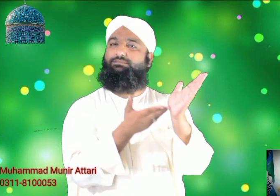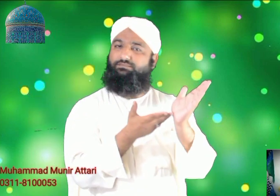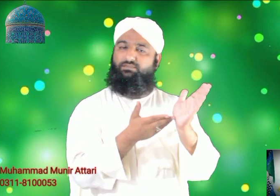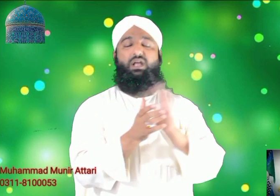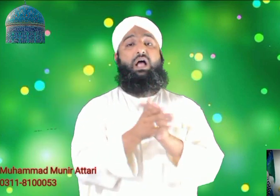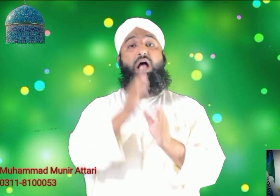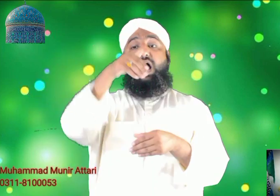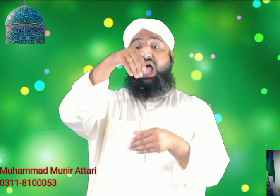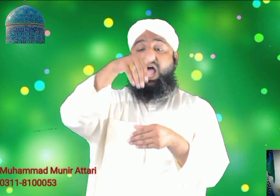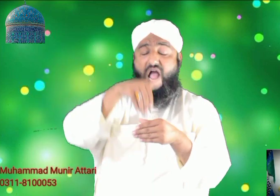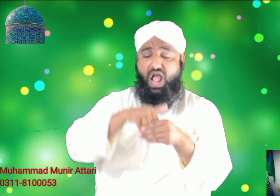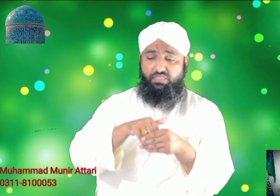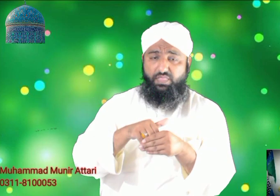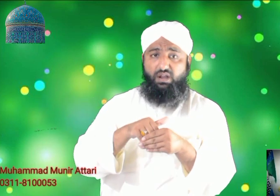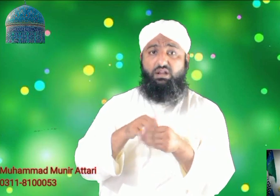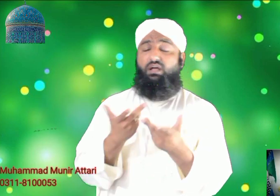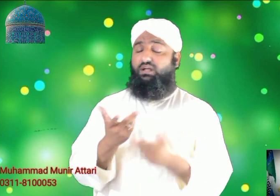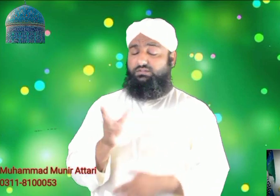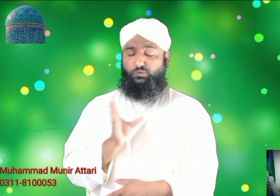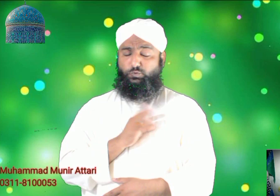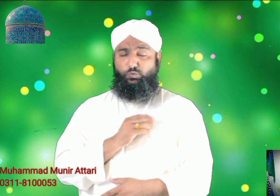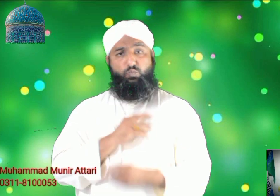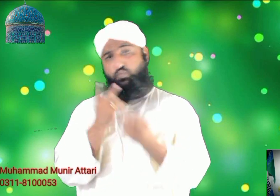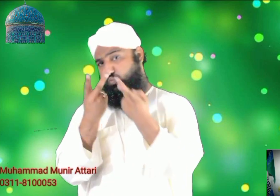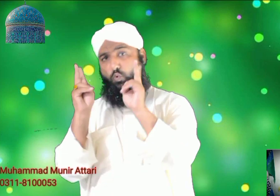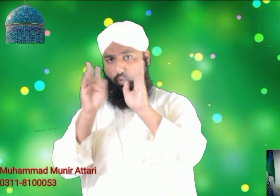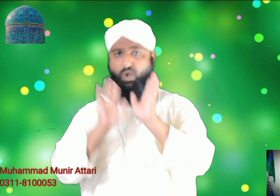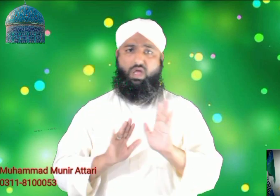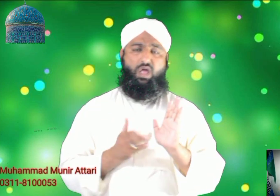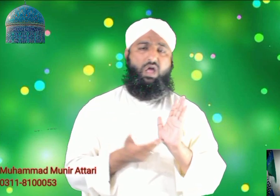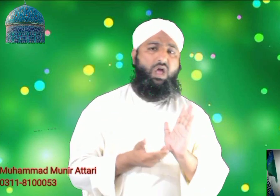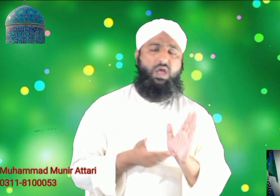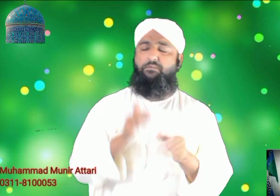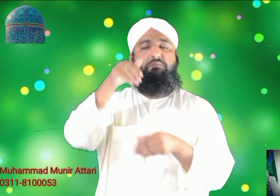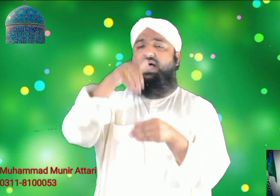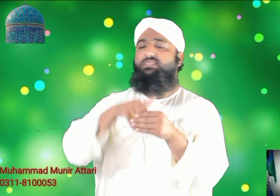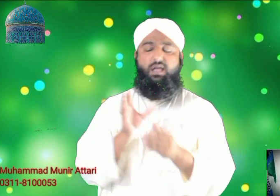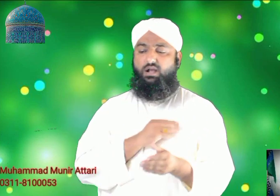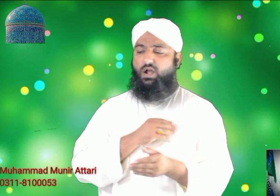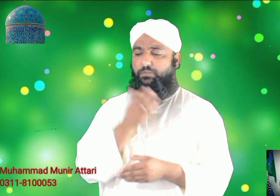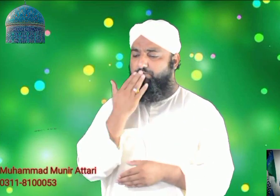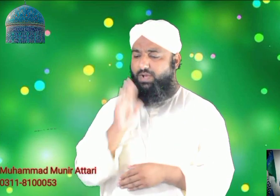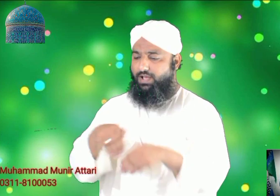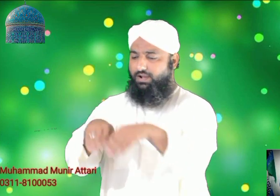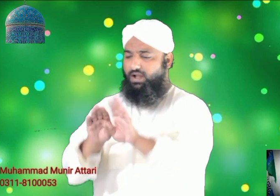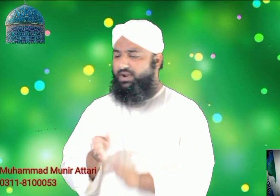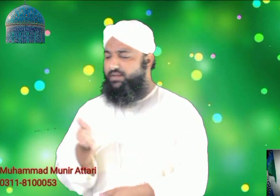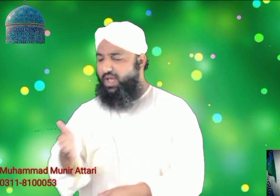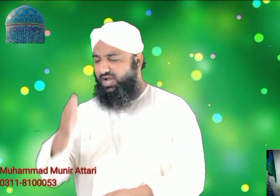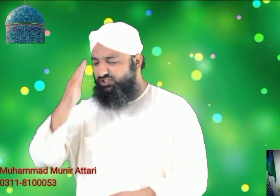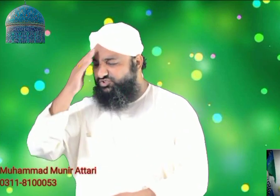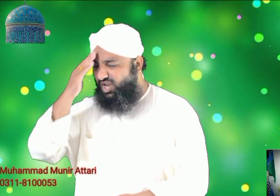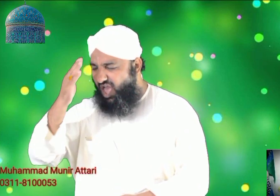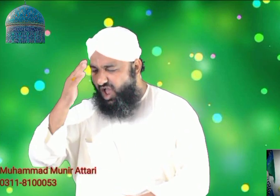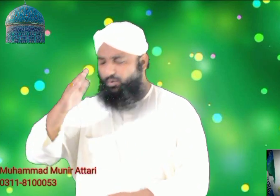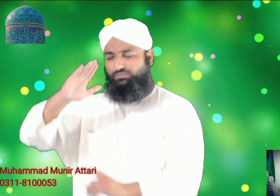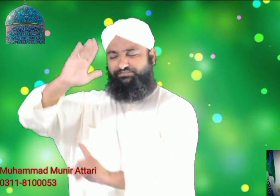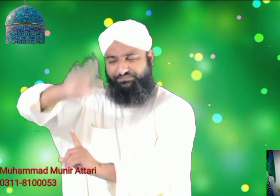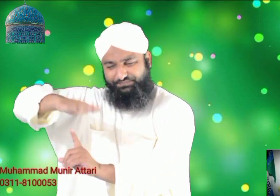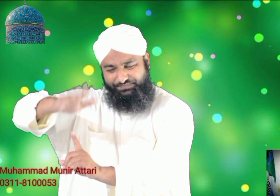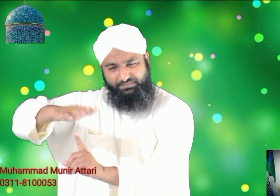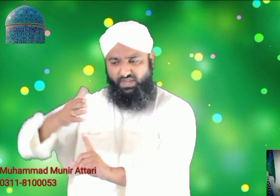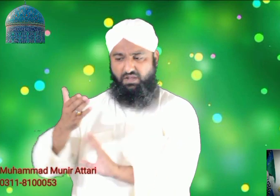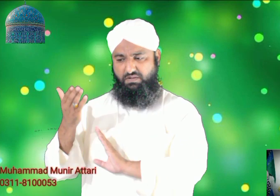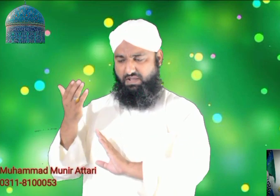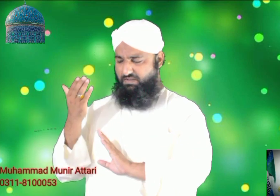بھی بڑی ہے، میسج بھی بڑا دردناک ہے. میسج لیں تو میسج کیا ہے؟ اے قبر والوں تم پر سلامتی ہو، سلام ہو، تم